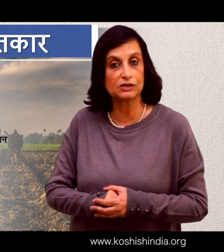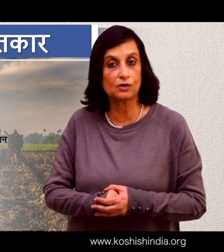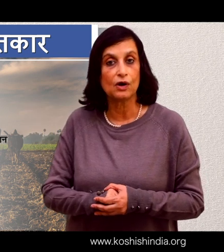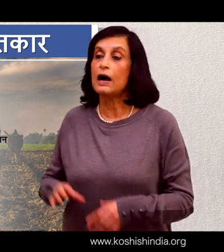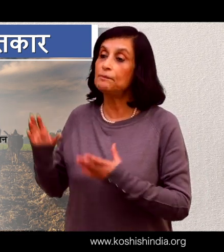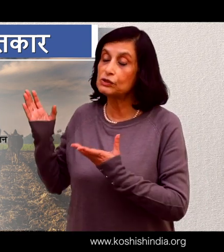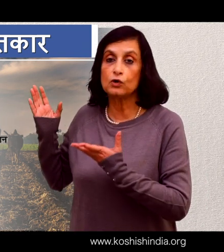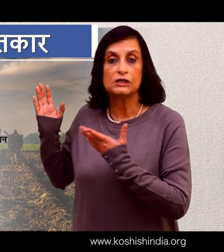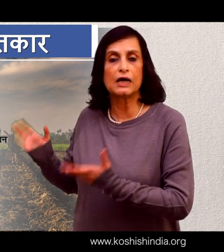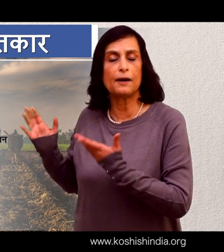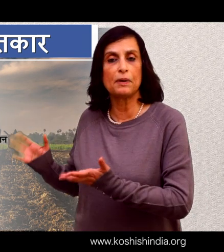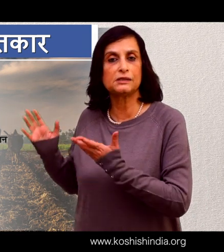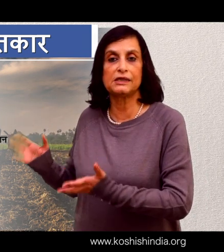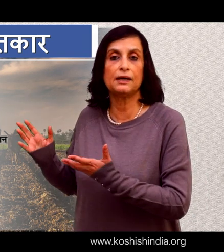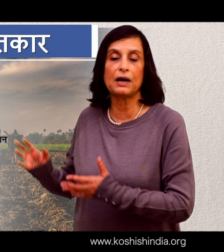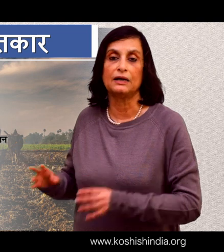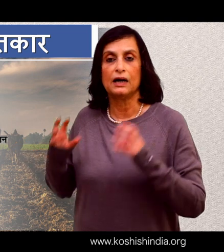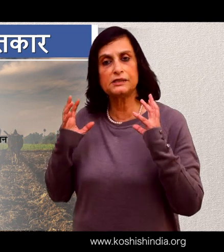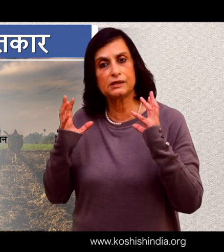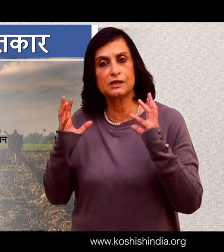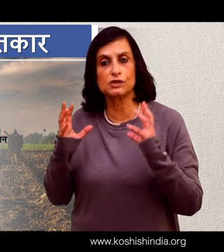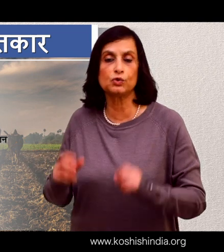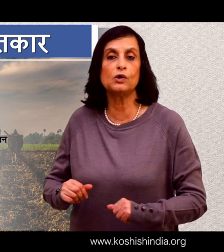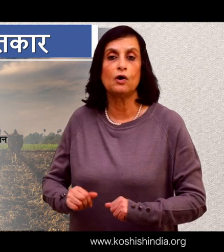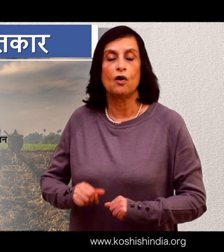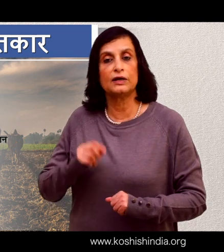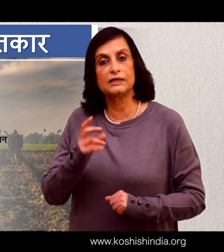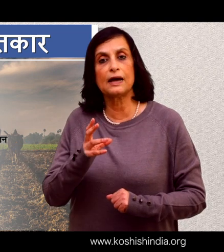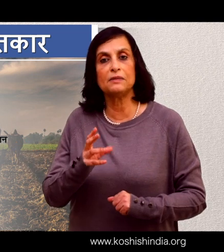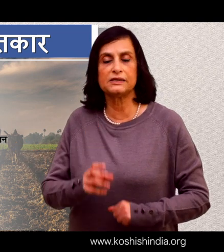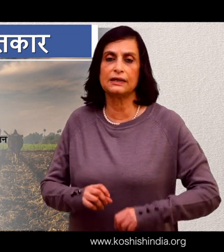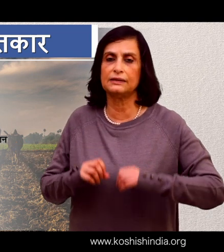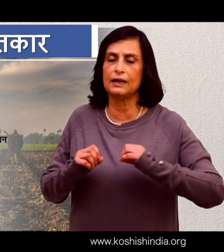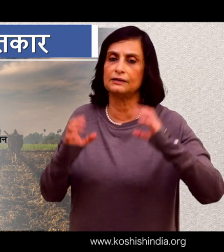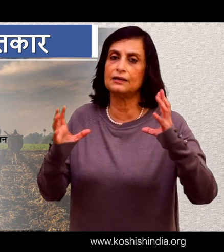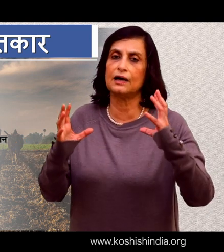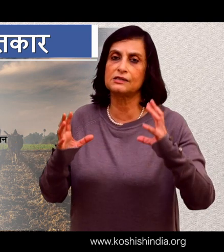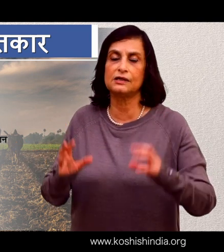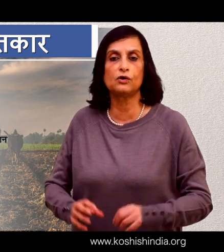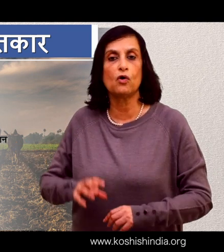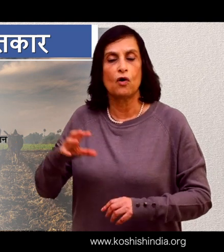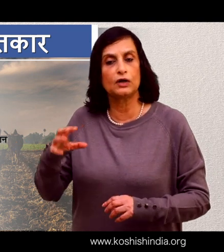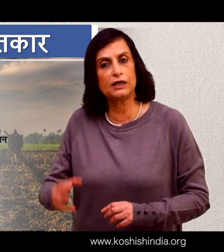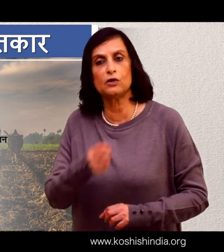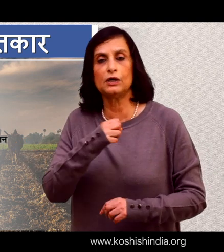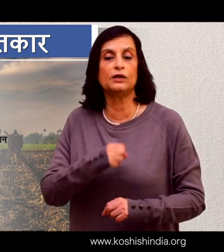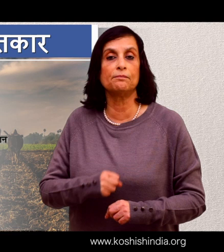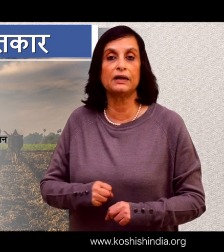इसेचार,पांच, छहबारध्यानसेसुनेंऔरपरीक्षामेंजाकर तेजीसेउत्तरलिखेंऔरढेरसारे अंक